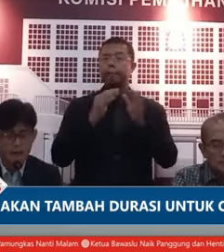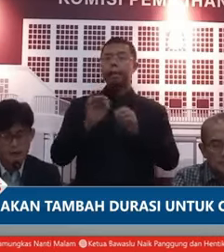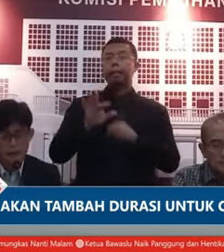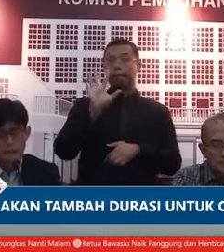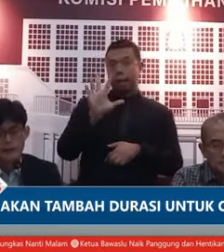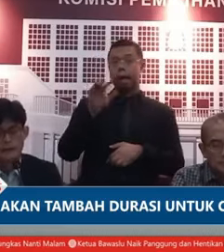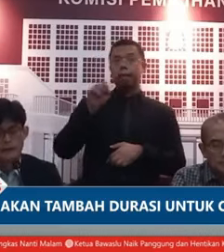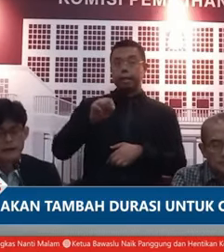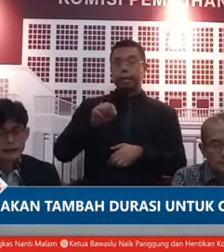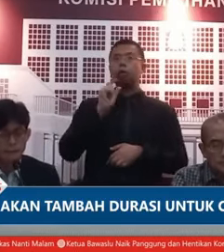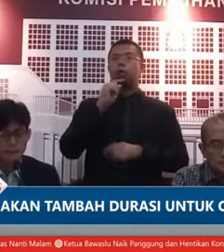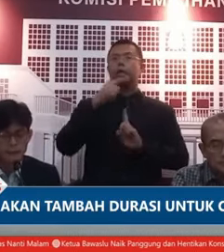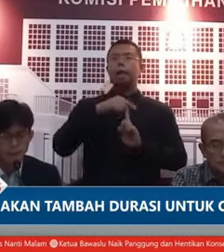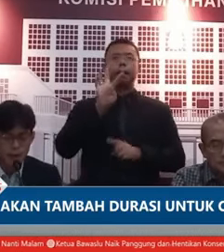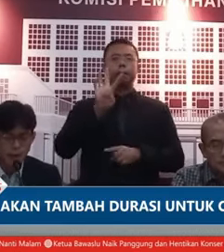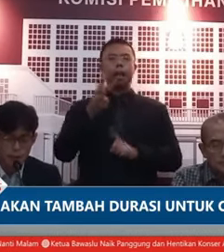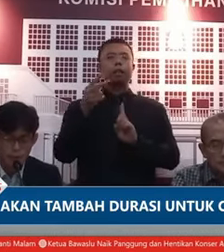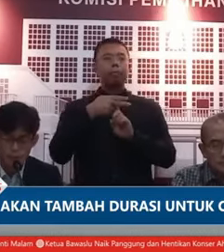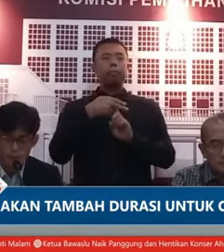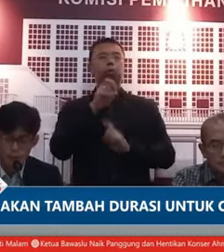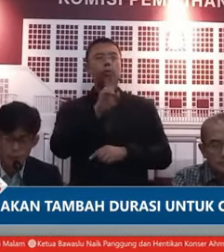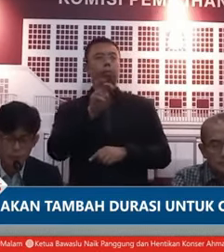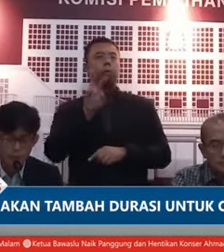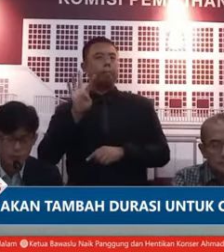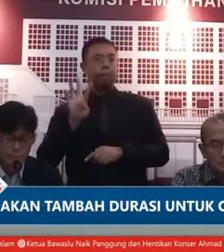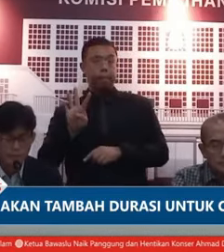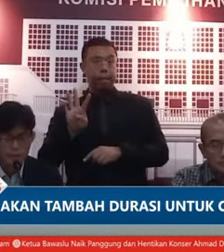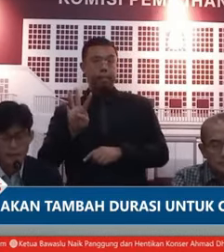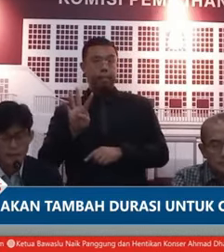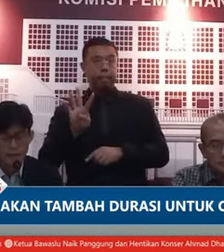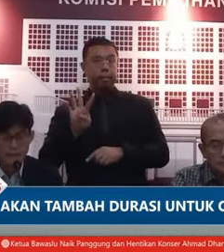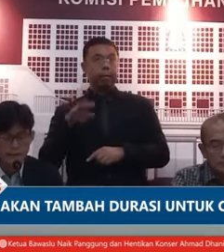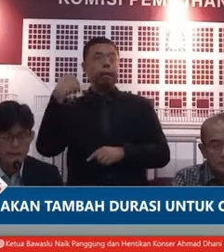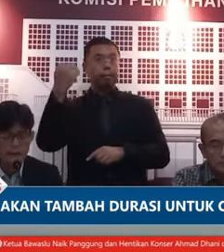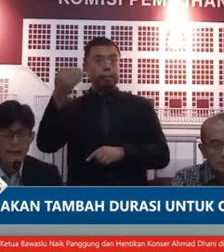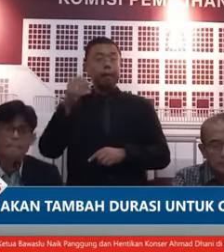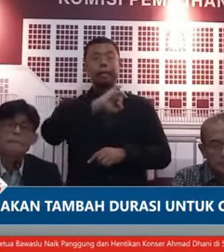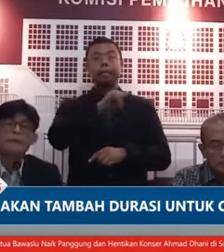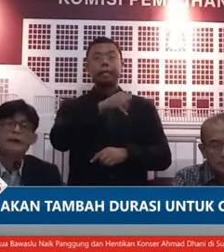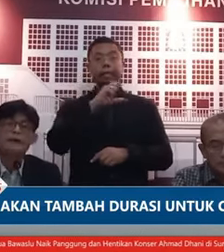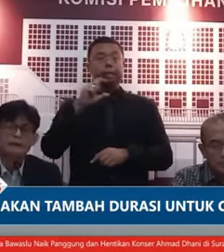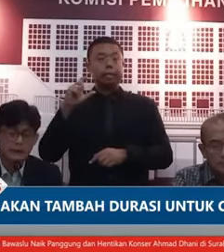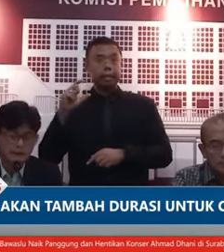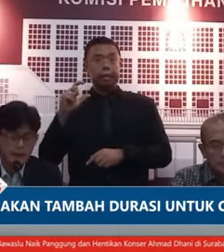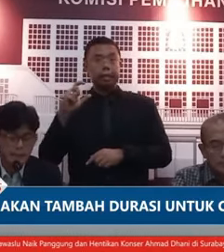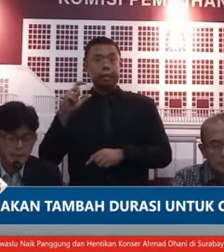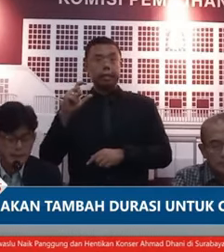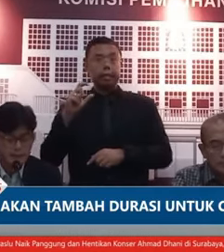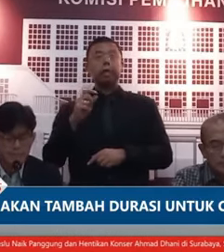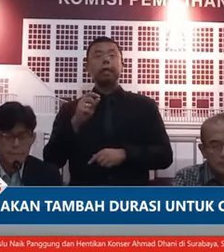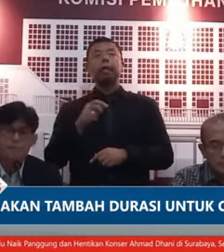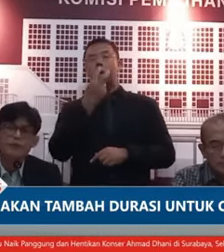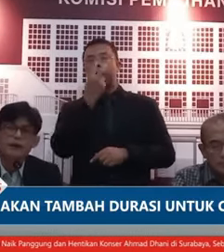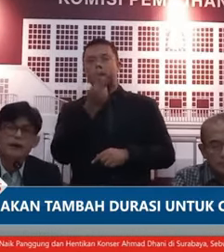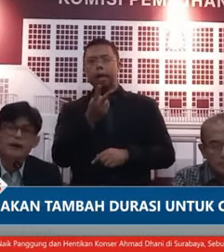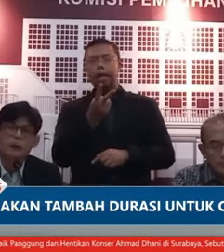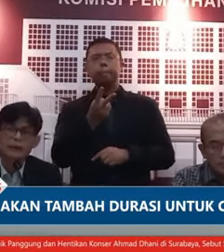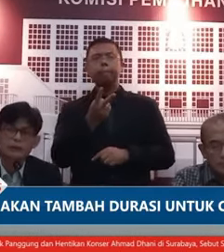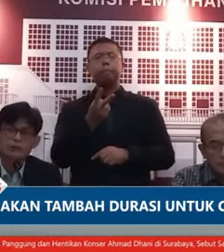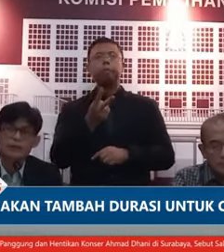Pilpres 2019. Dikatakan oleh Agus, penambahan durasi closing statement merupakan usulan dari tim kampanye yang disepakati oleh